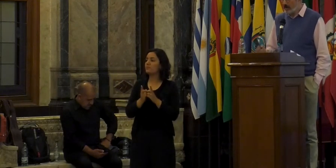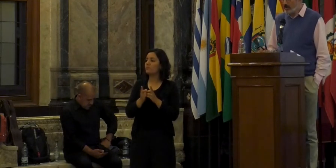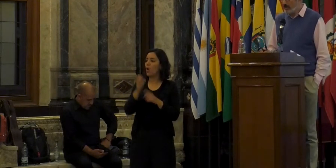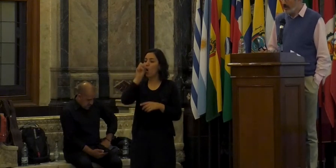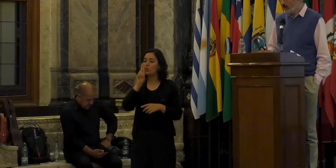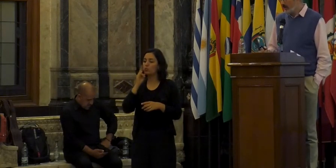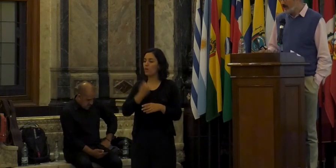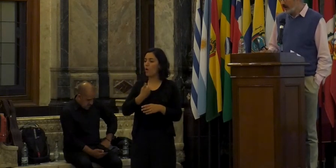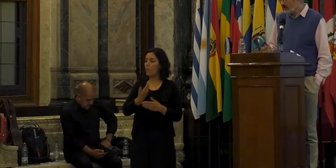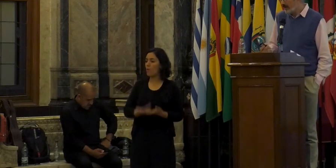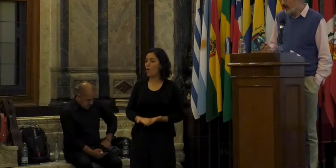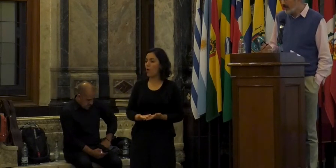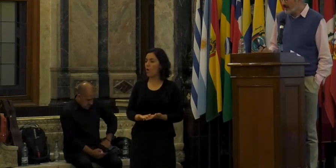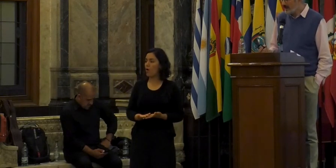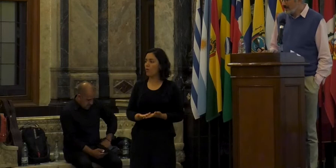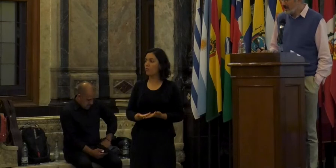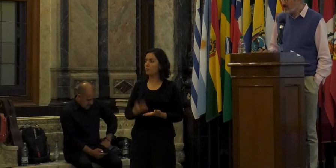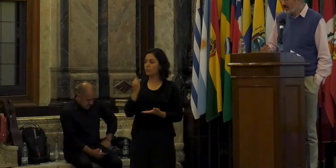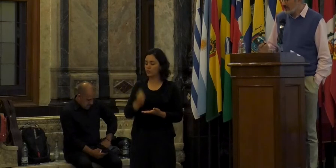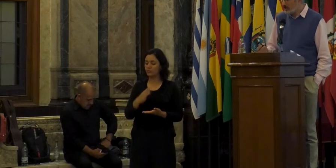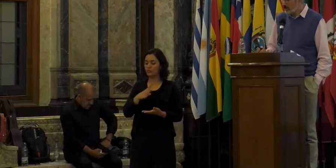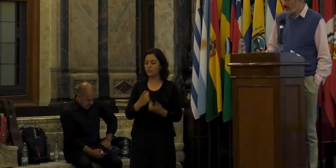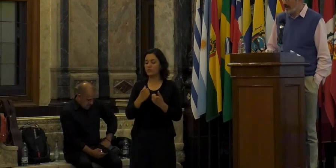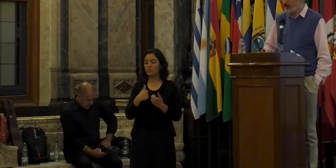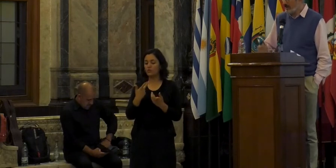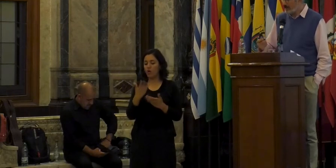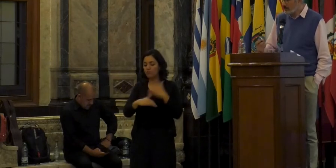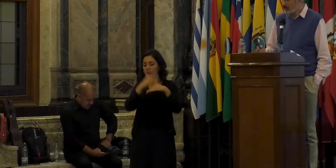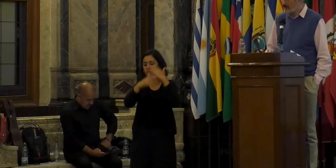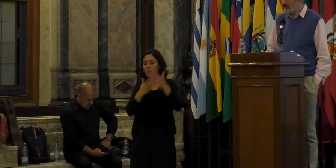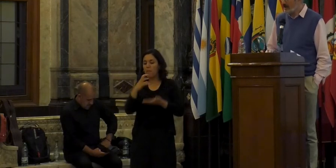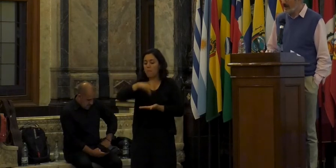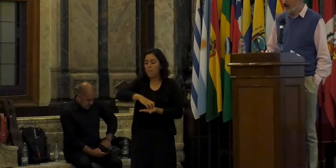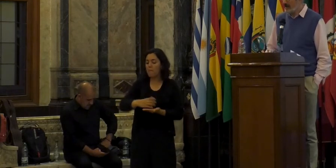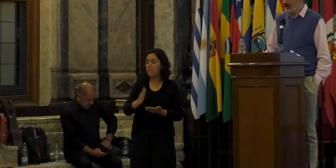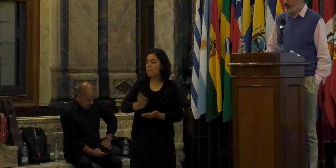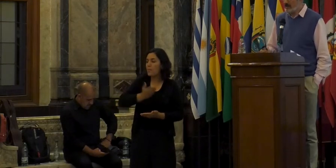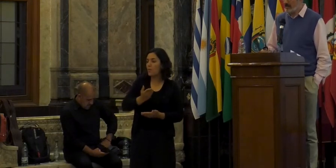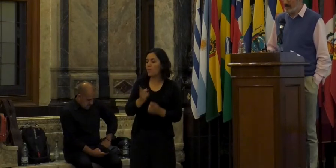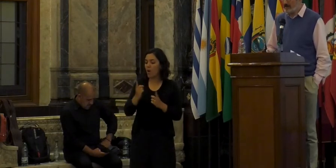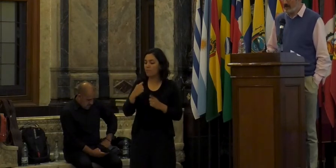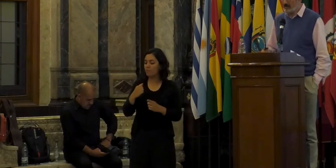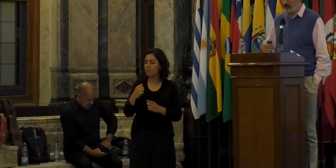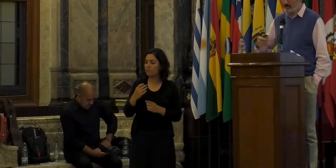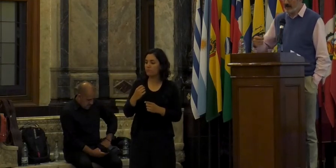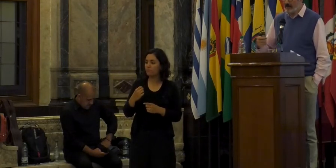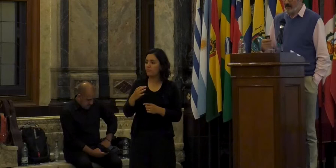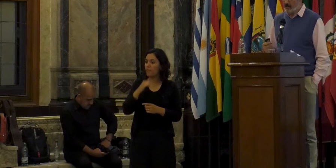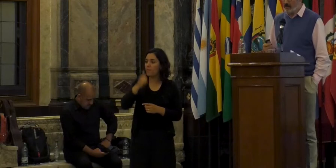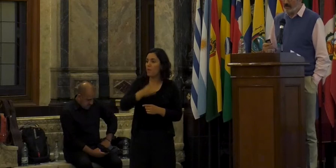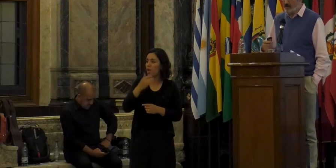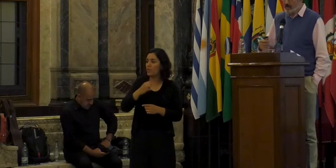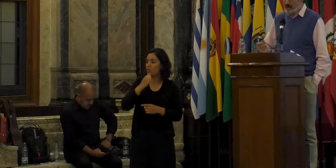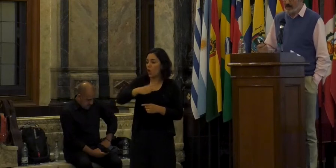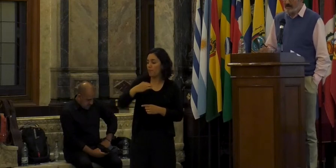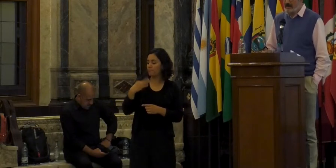cómo ego está condenado a hacerse a sí mismo, a hacer su propio espacio, a hacer su propia historia, muchas veces en contraste